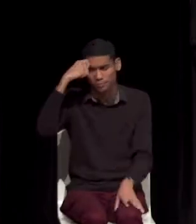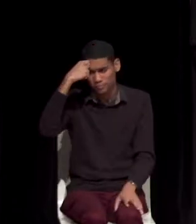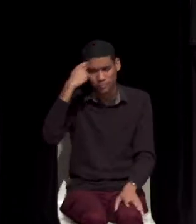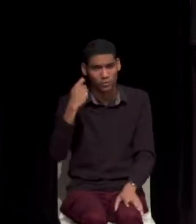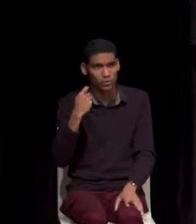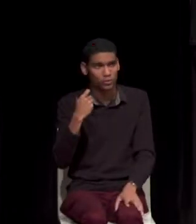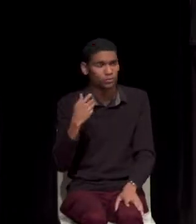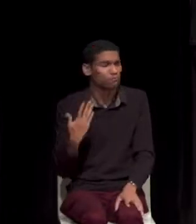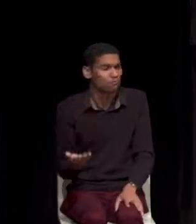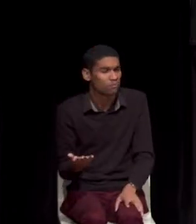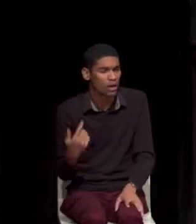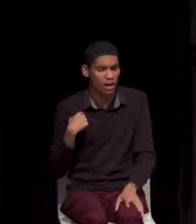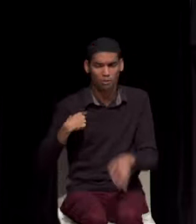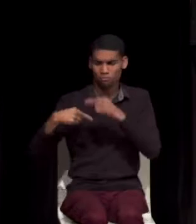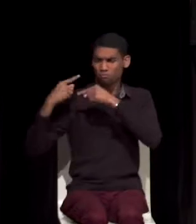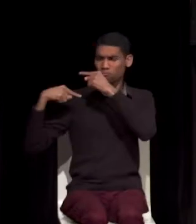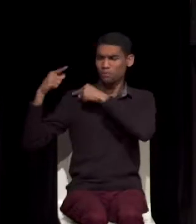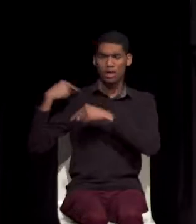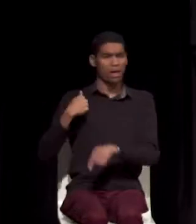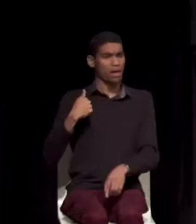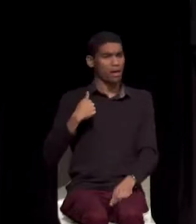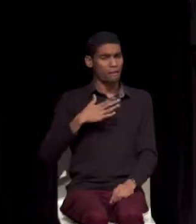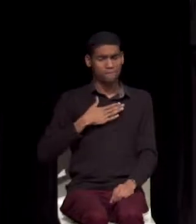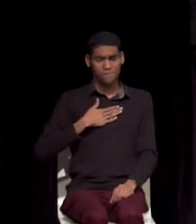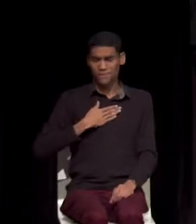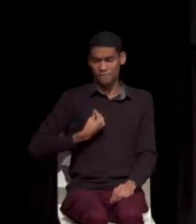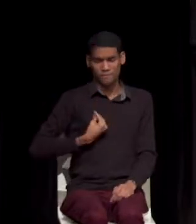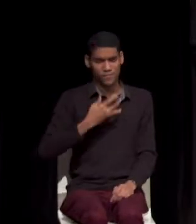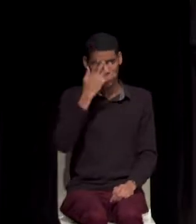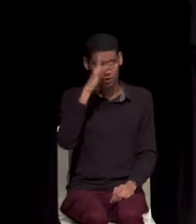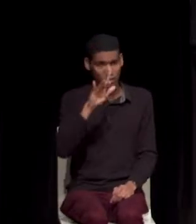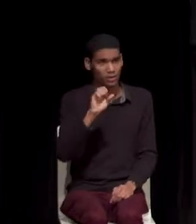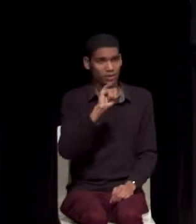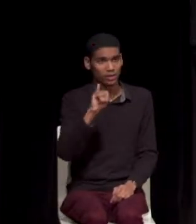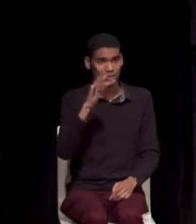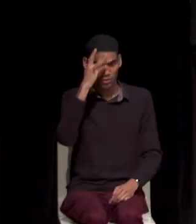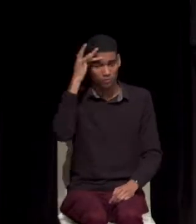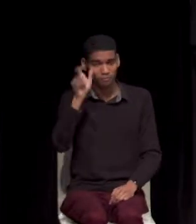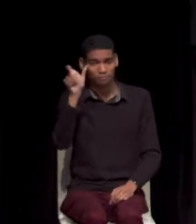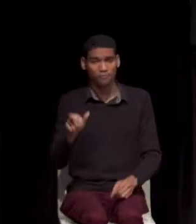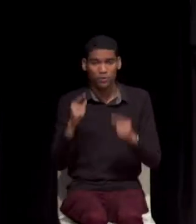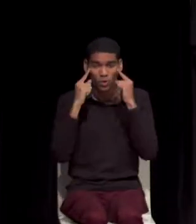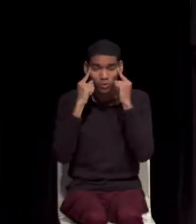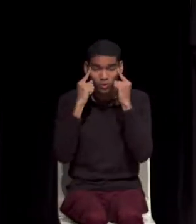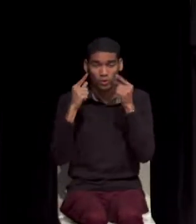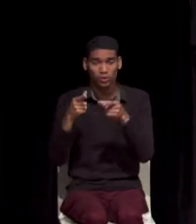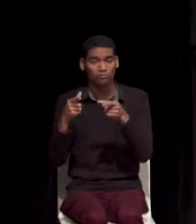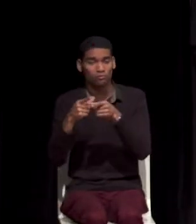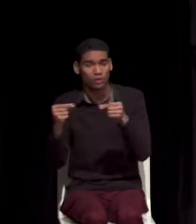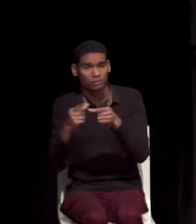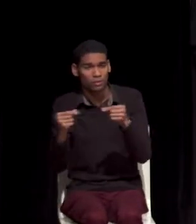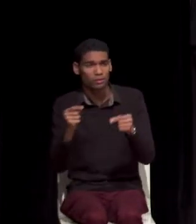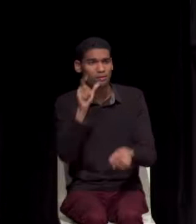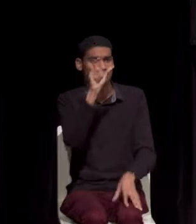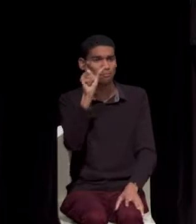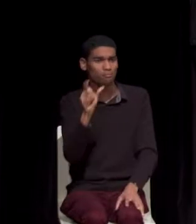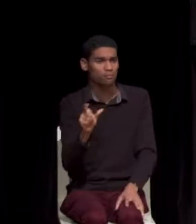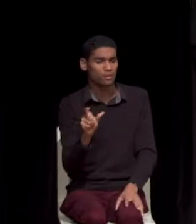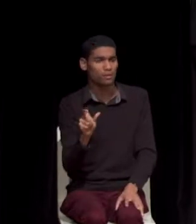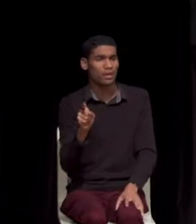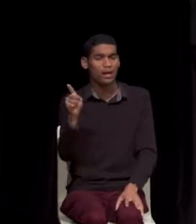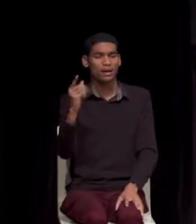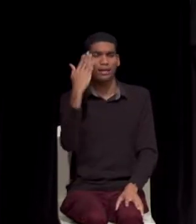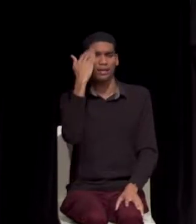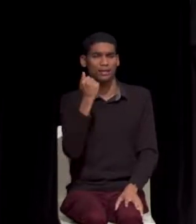que linhagem eu venho. Se eu perguntar para um descendente de chinês, de japonês, de italiano, ele consegue contar